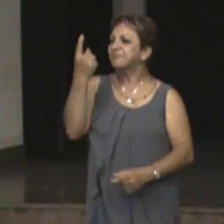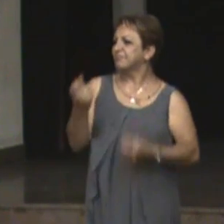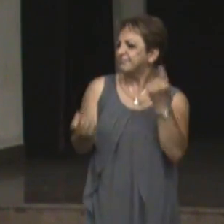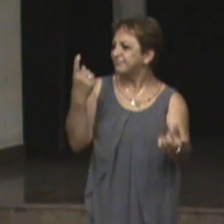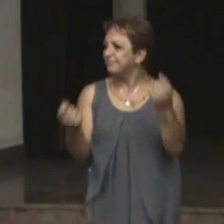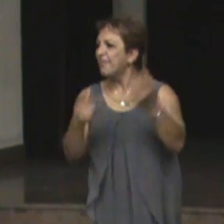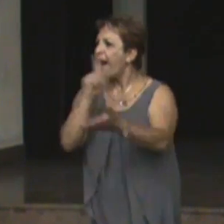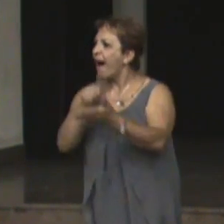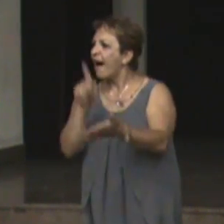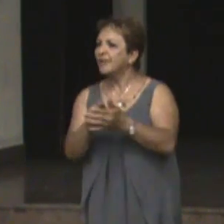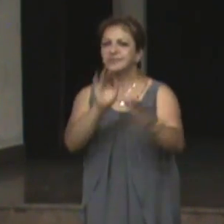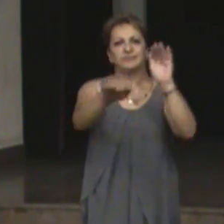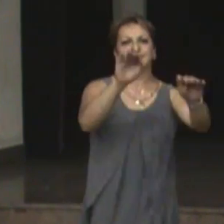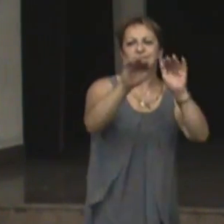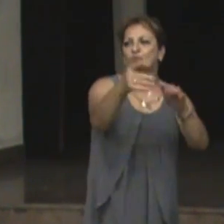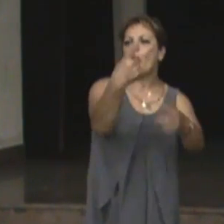Հետևաբար,